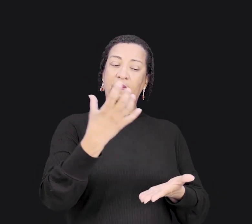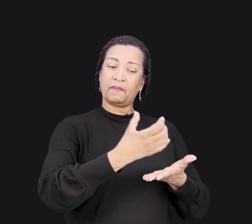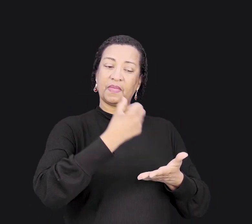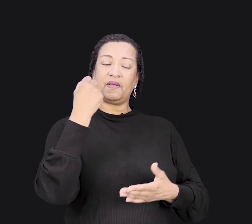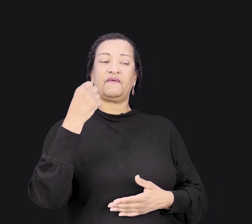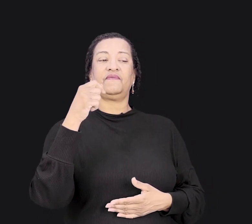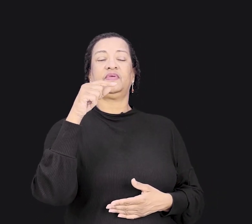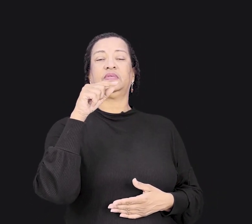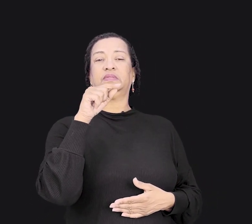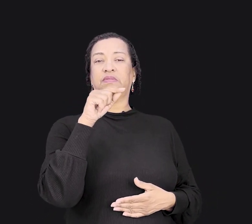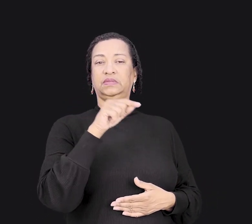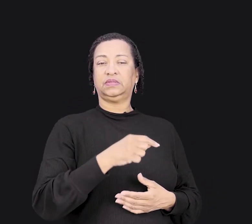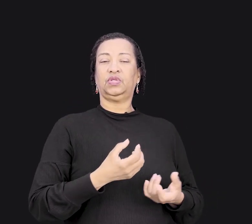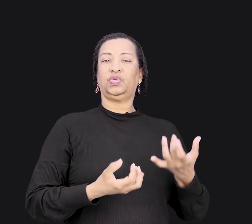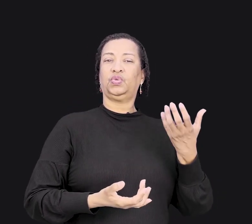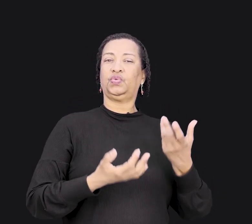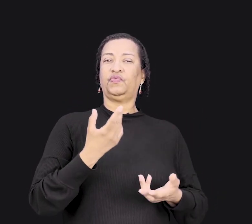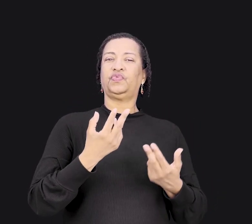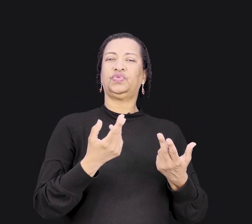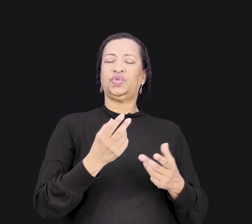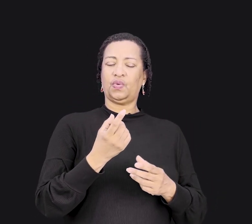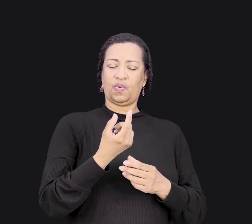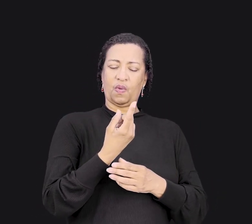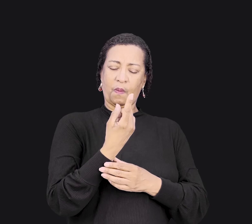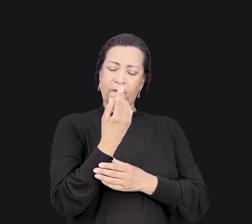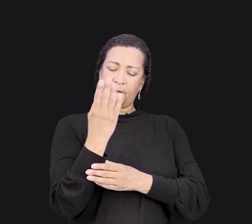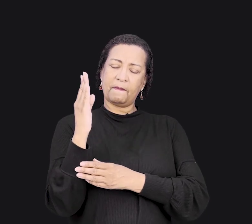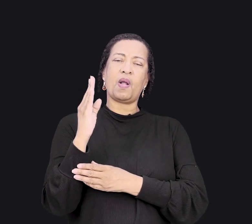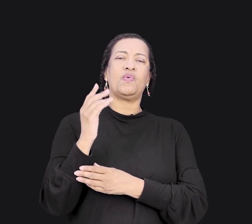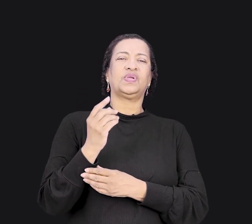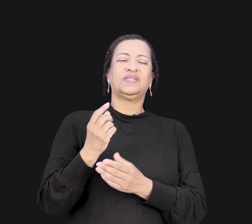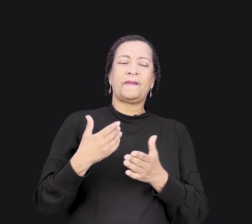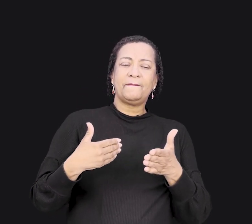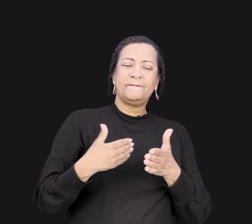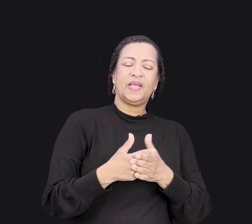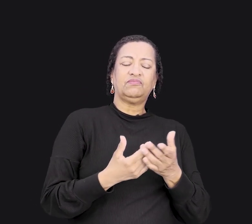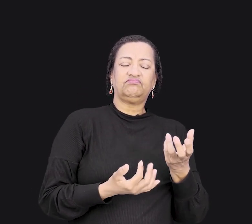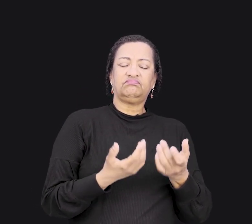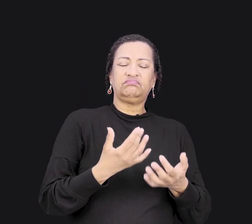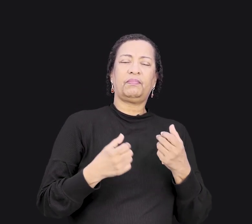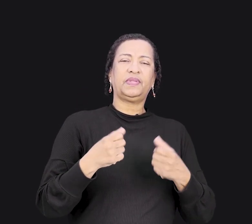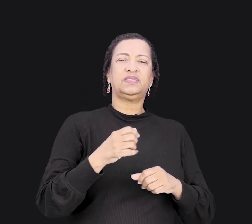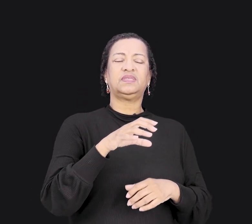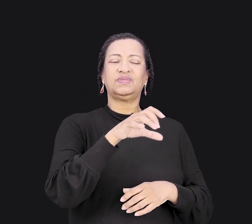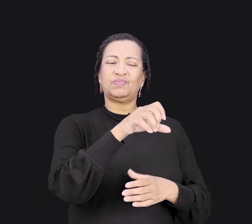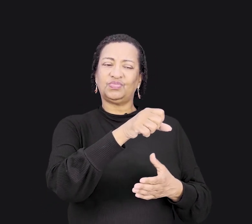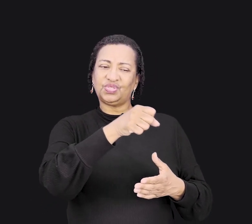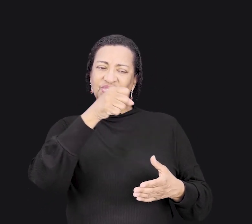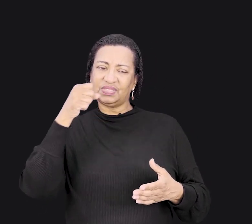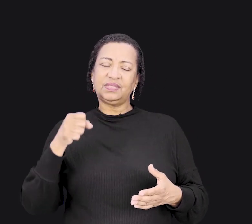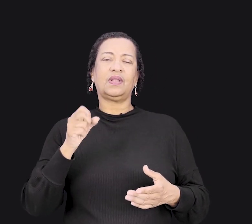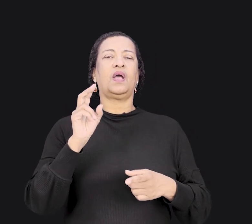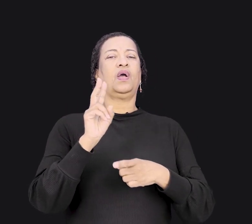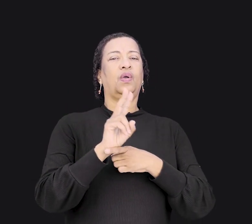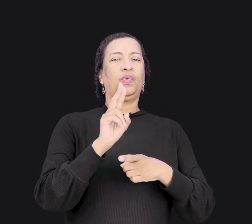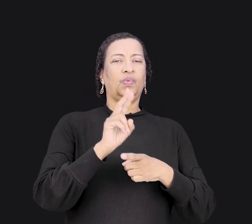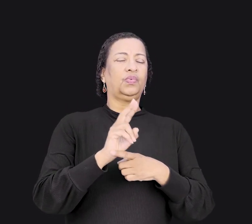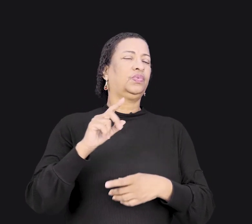graveto que está prestes a ser queimado. Devemos tirar estas pessoas do fogo, cuidando para nós mesmos não